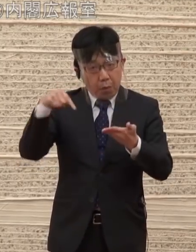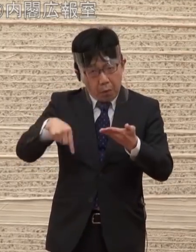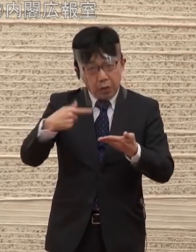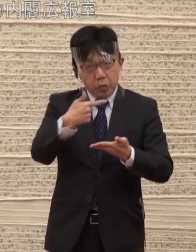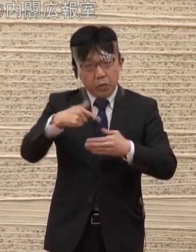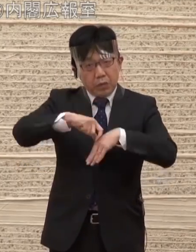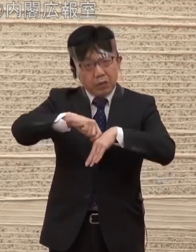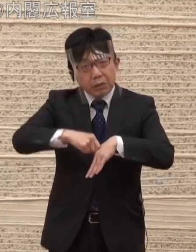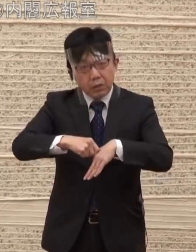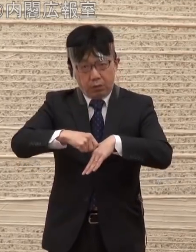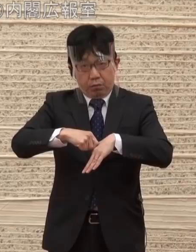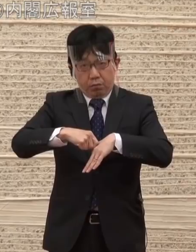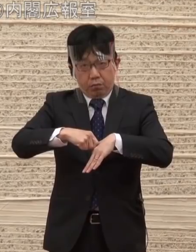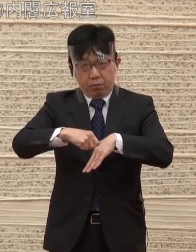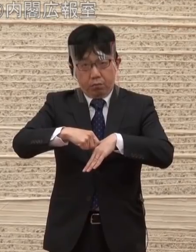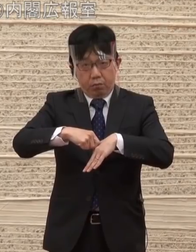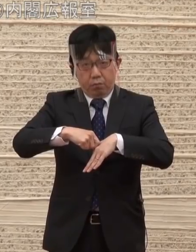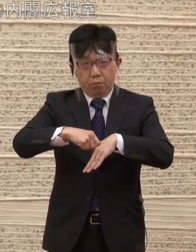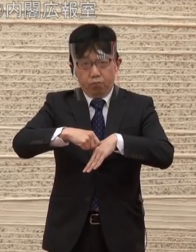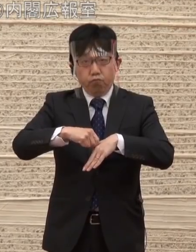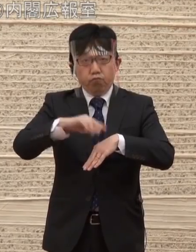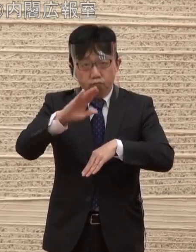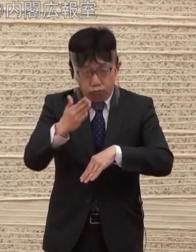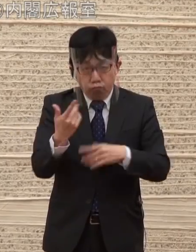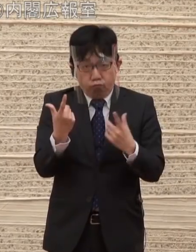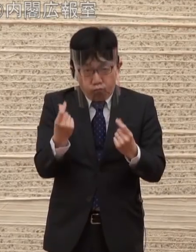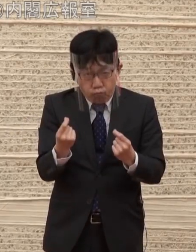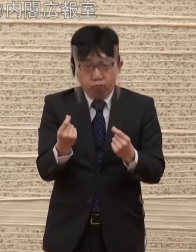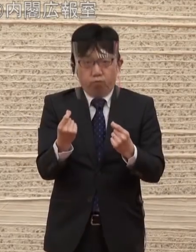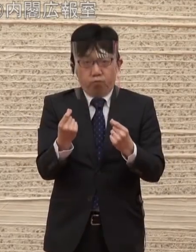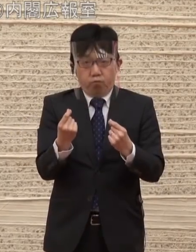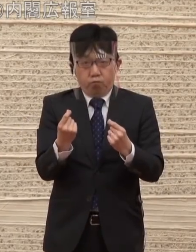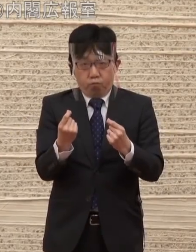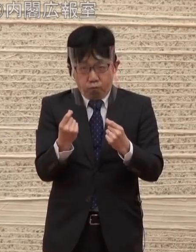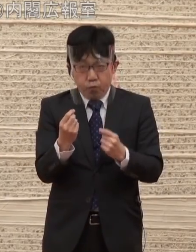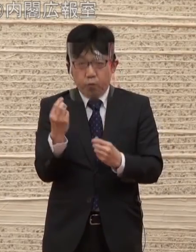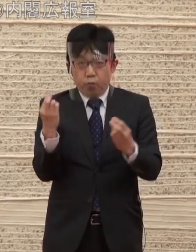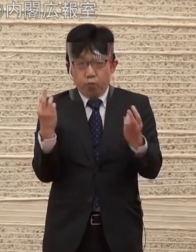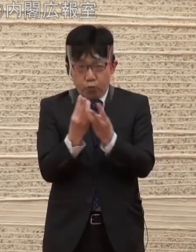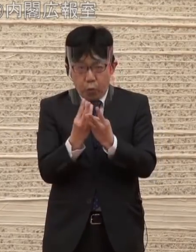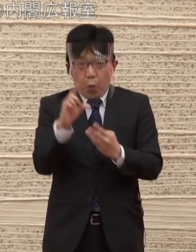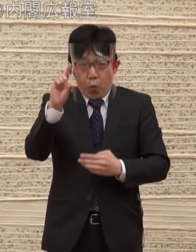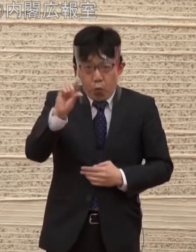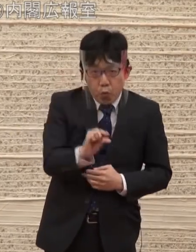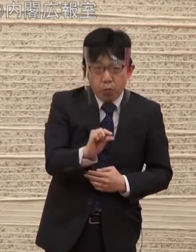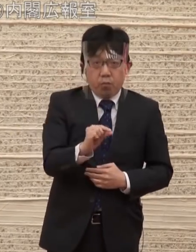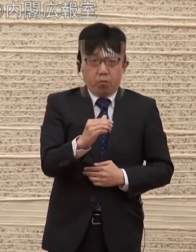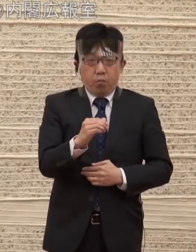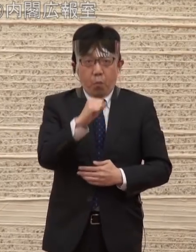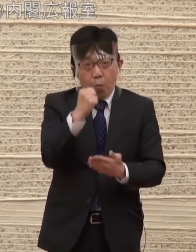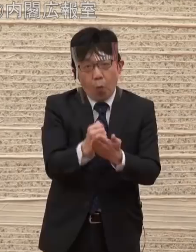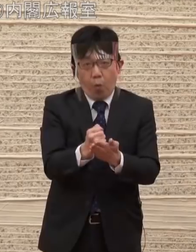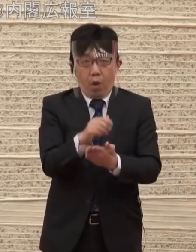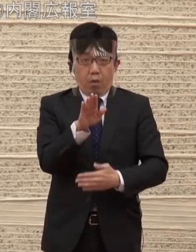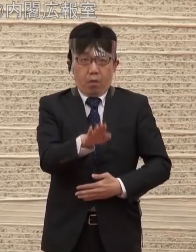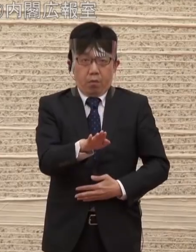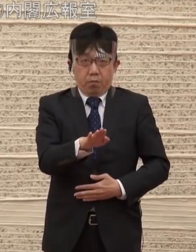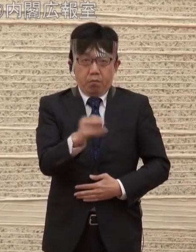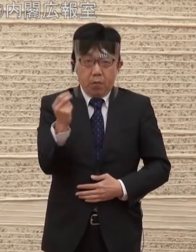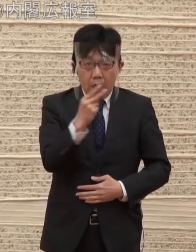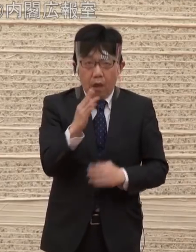基準のひとつでありますがまあこれもクリアをしてルッというと思います例えば神奈川県におきまして